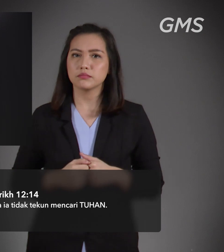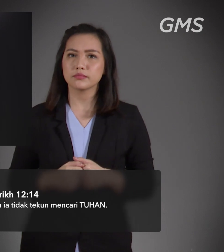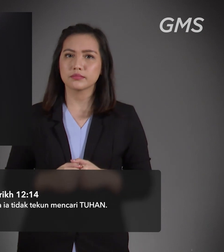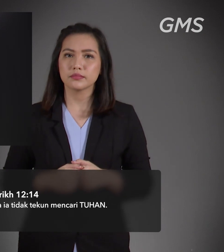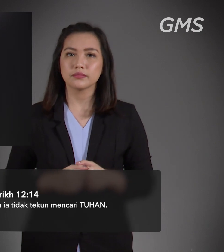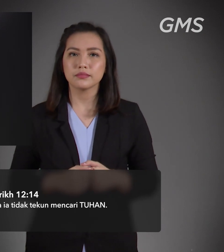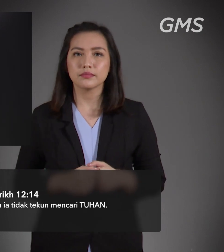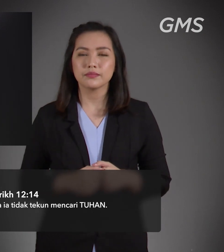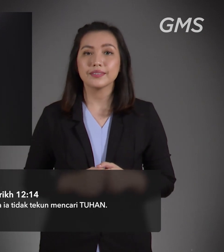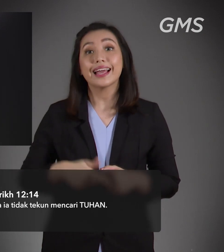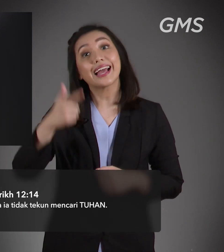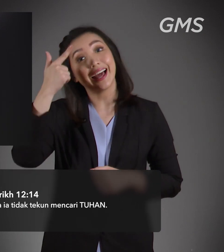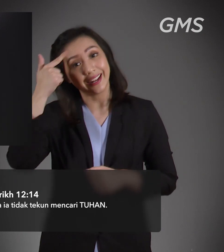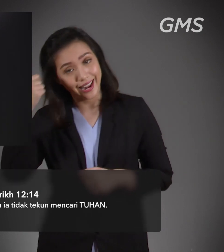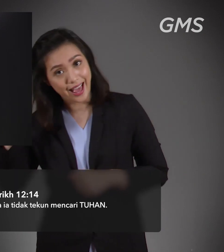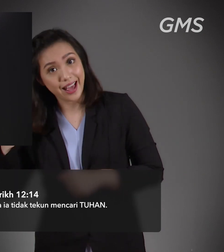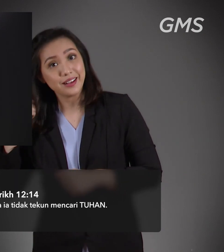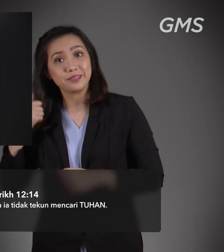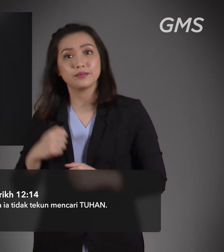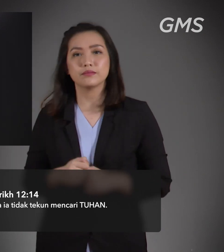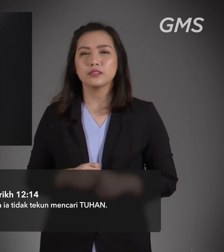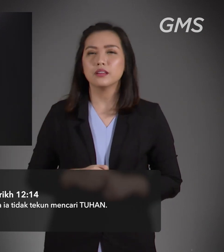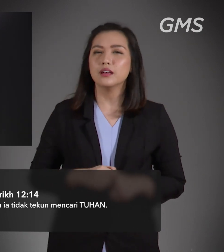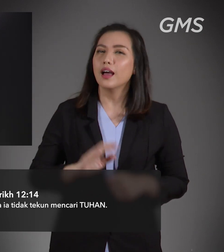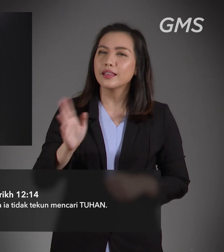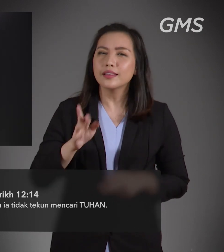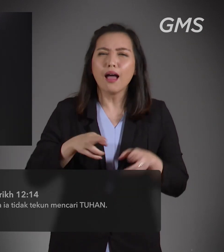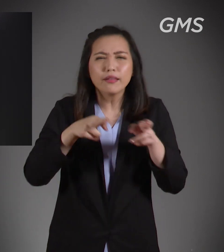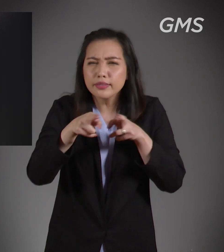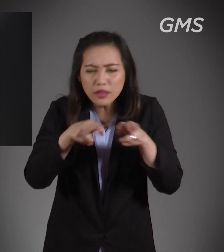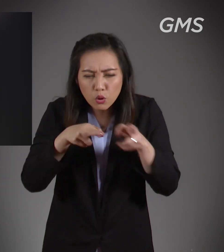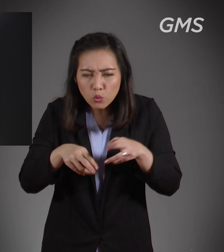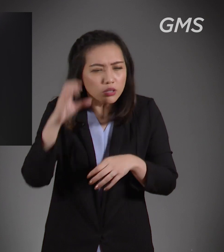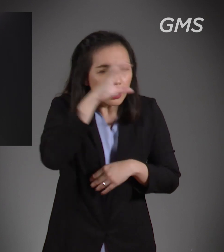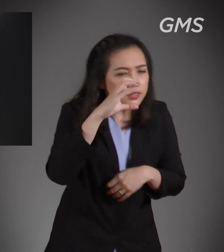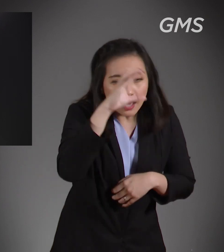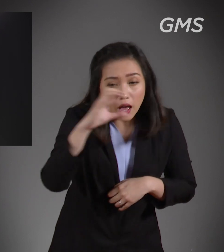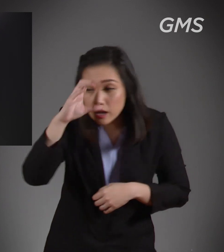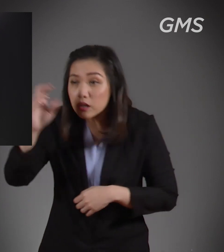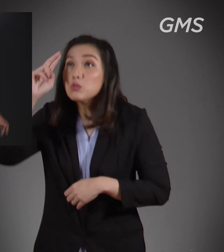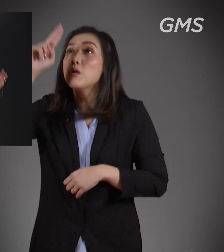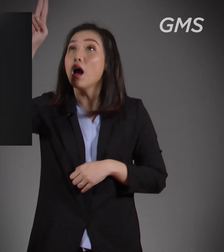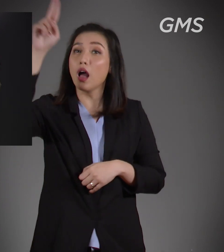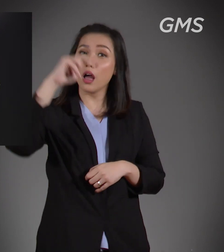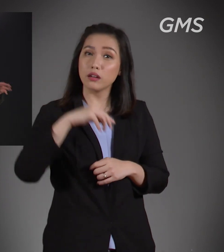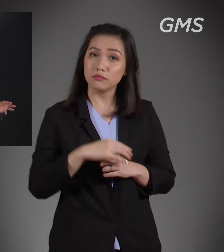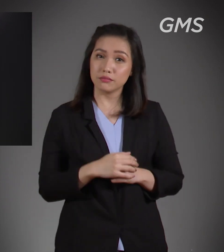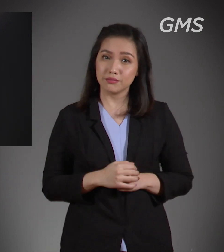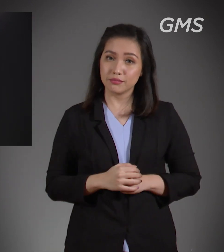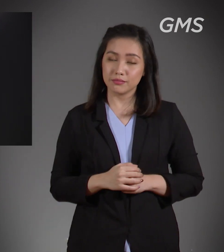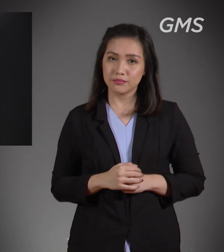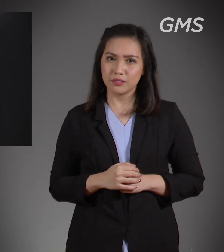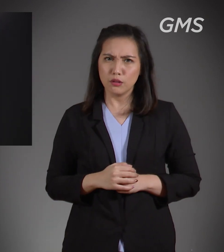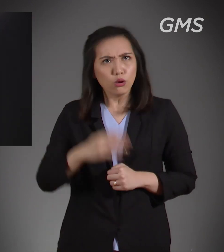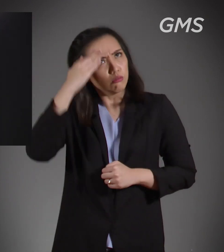yang jahat karena ia tidak tekun mencari Tuhan. Ya ampun. Masa gak tekun